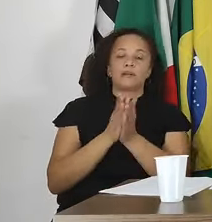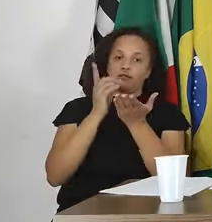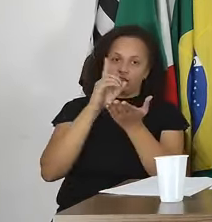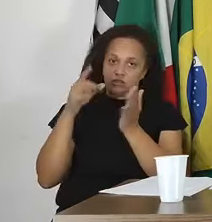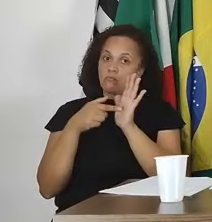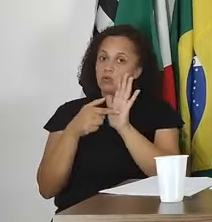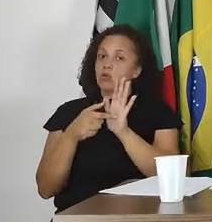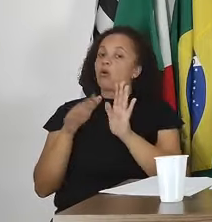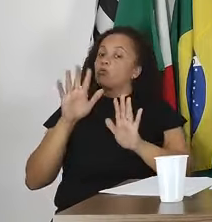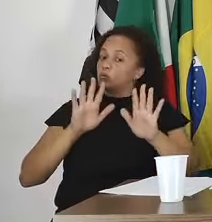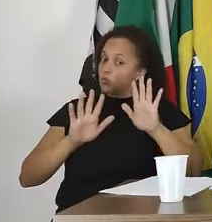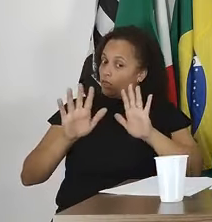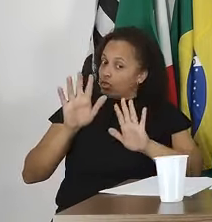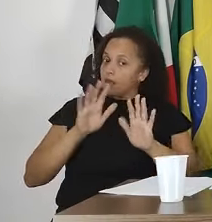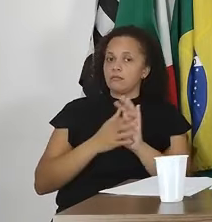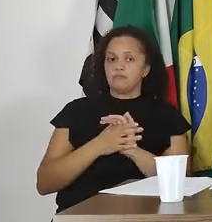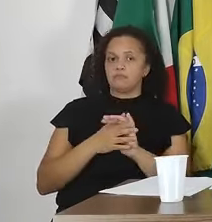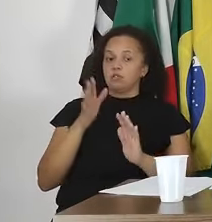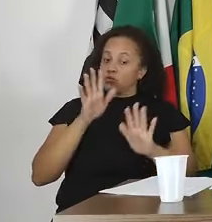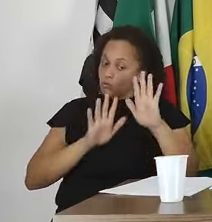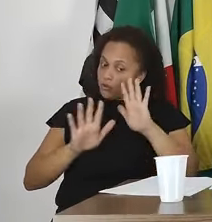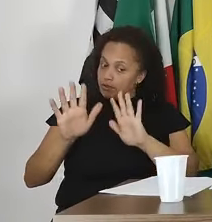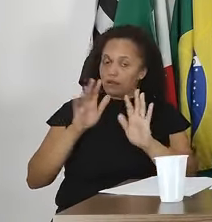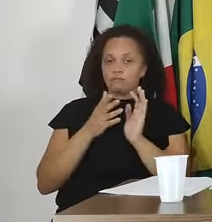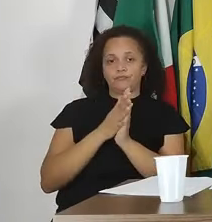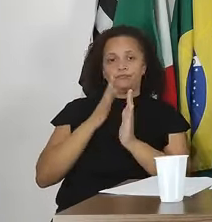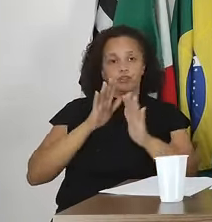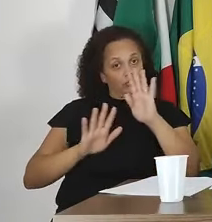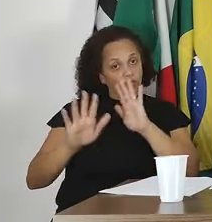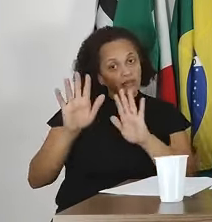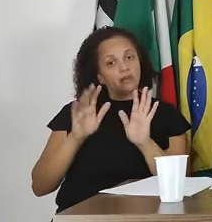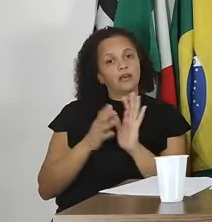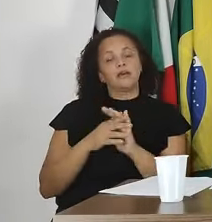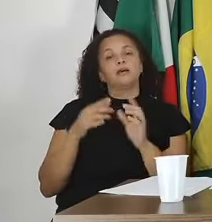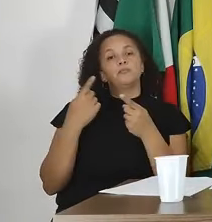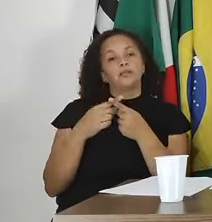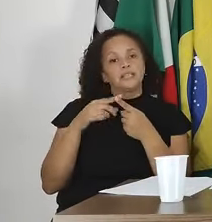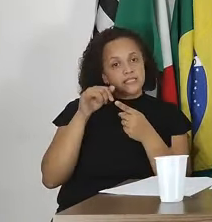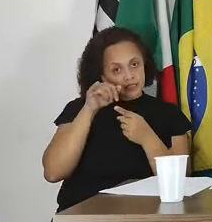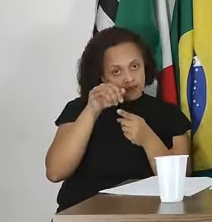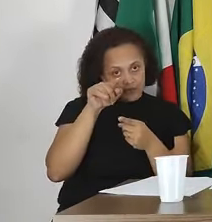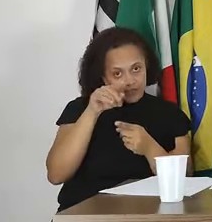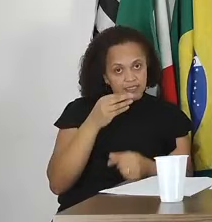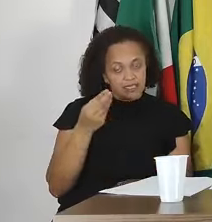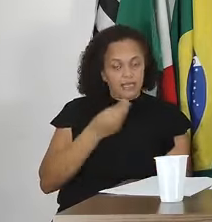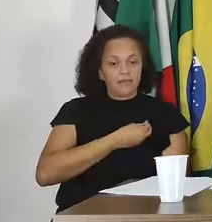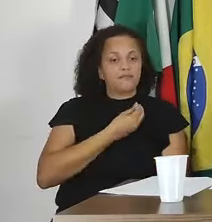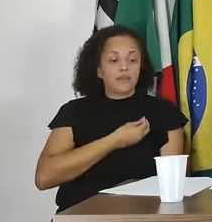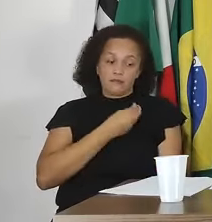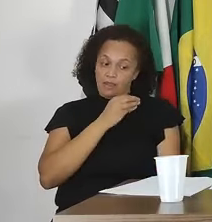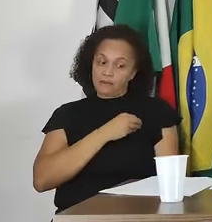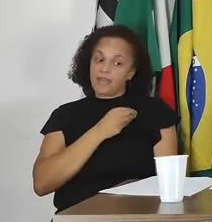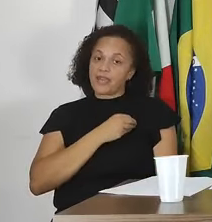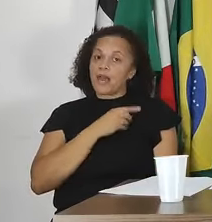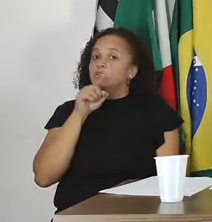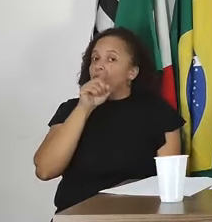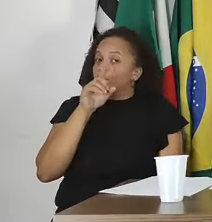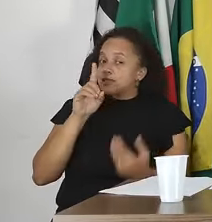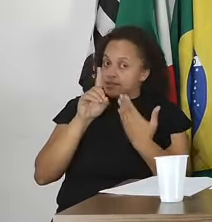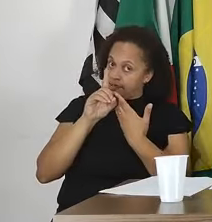porque aquilo que está te tirando da presença do Senhor, essa liberdade que nós temos hoje em Cristo,